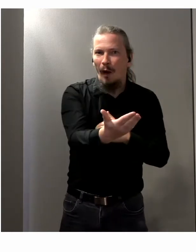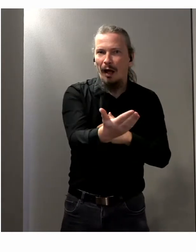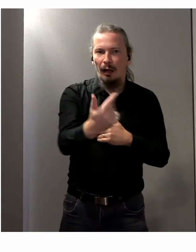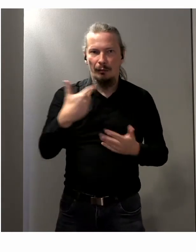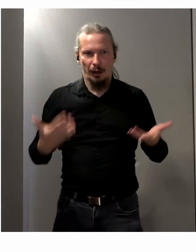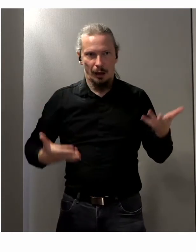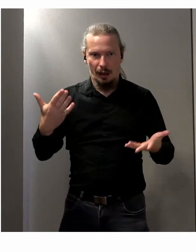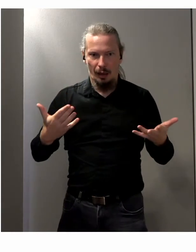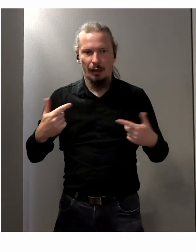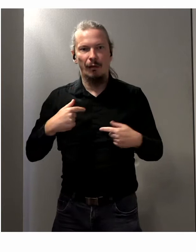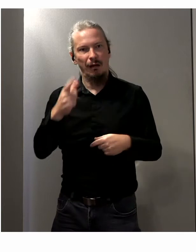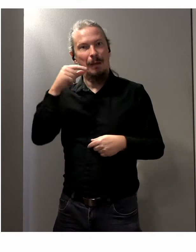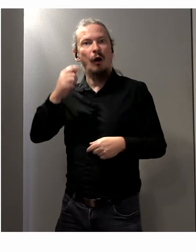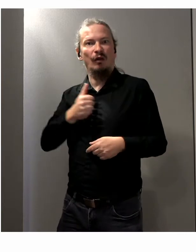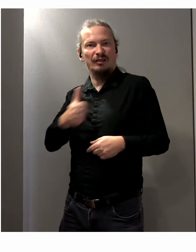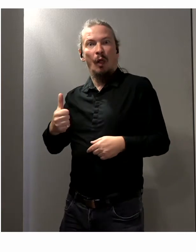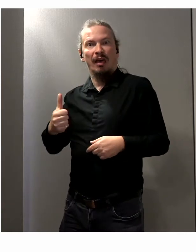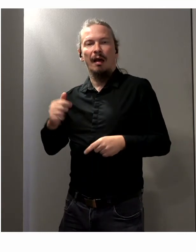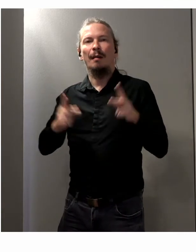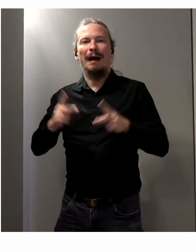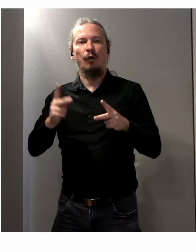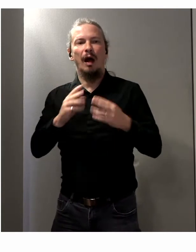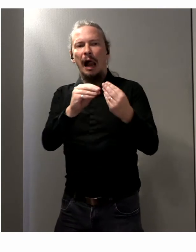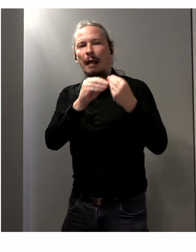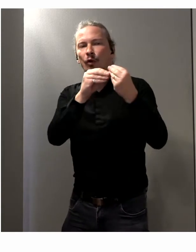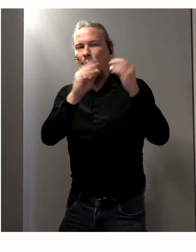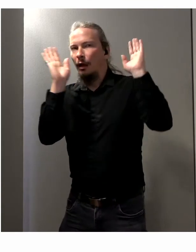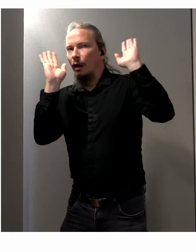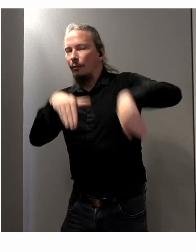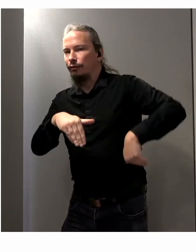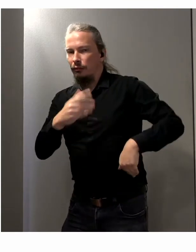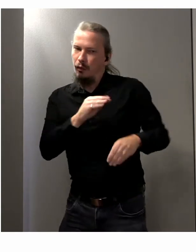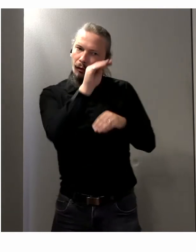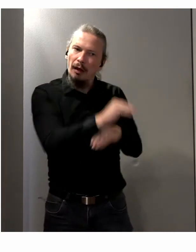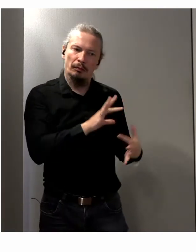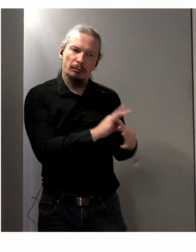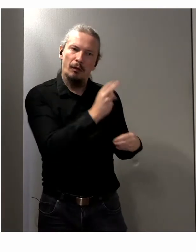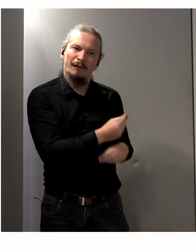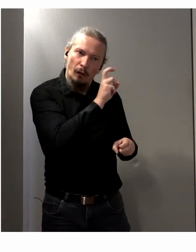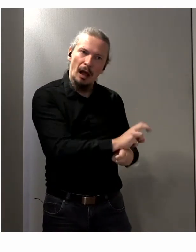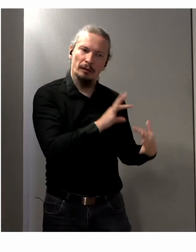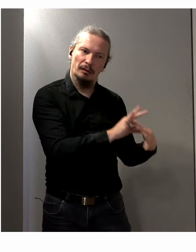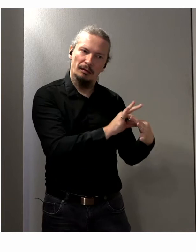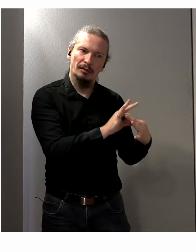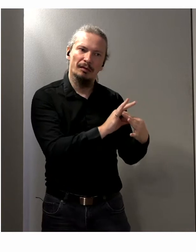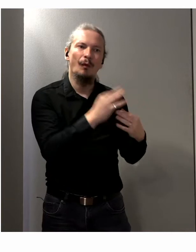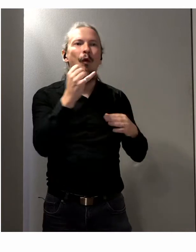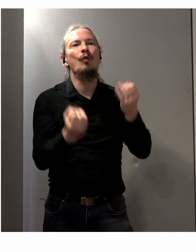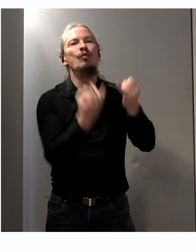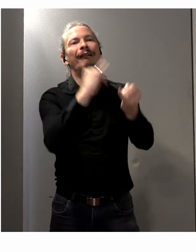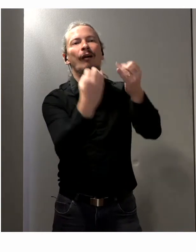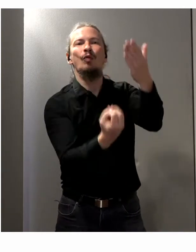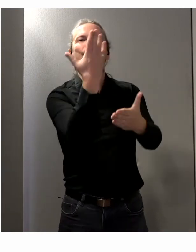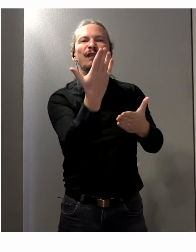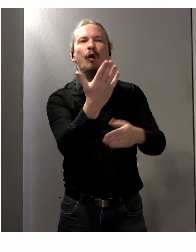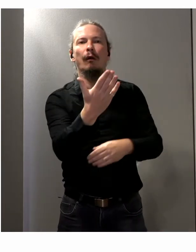nombre de parents isolés, en particulier de mères isolées, à renoncer à la vie amoureuse afin de préserver leurs enfants. Parce que le conjoint devrait subvenir